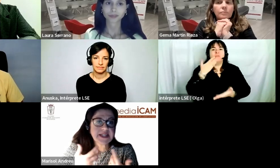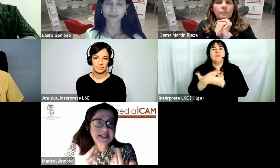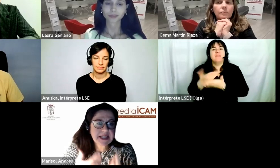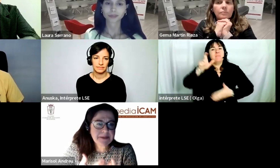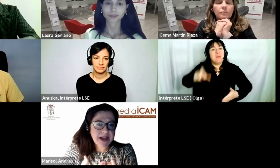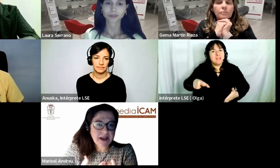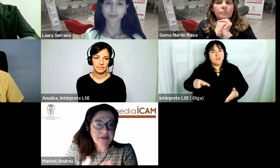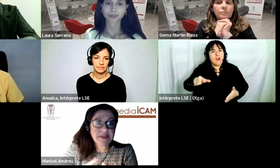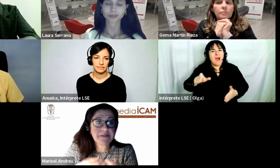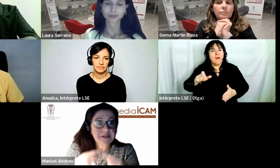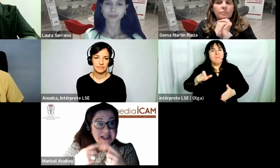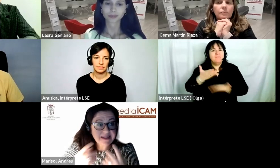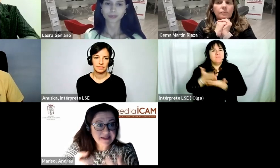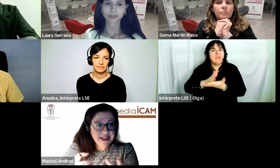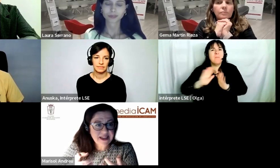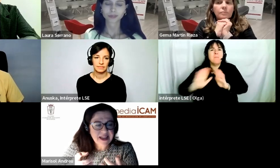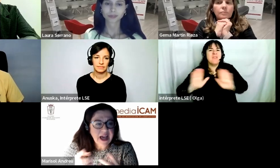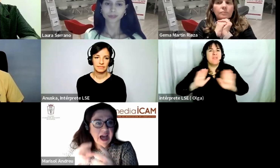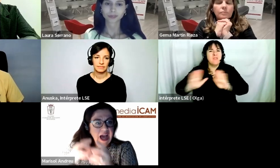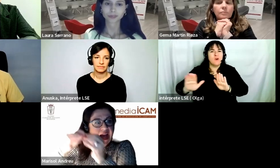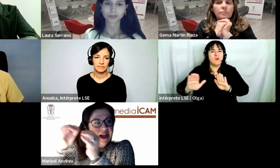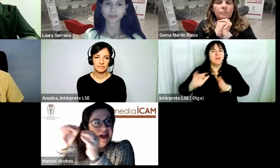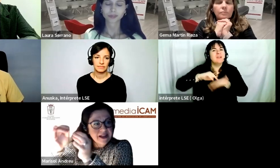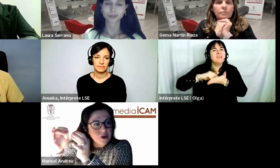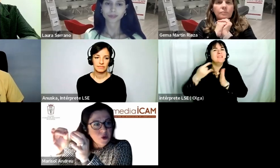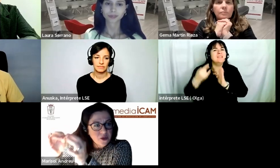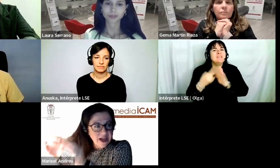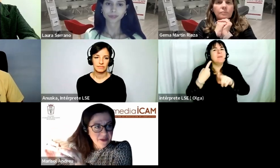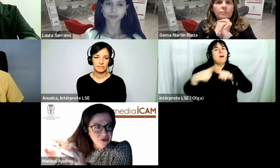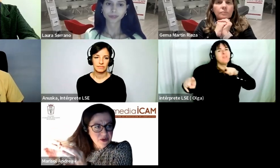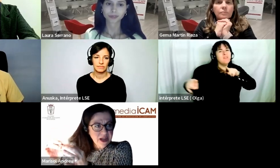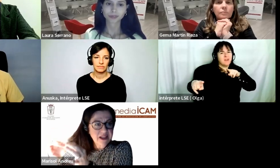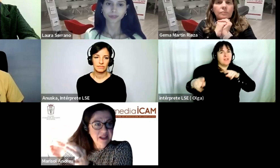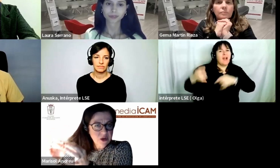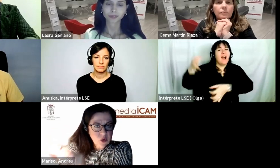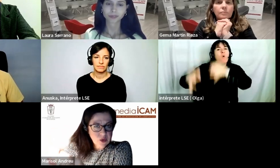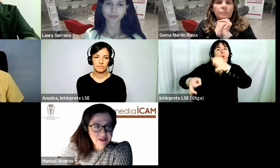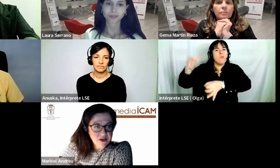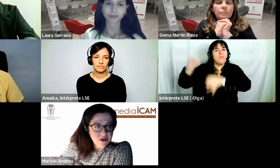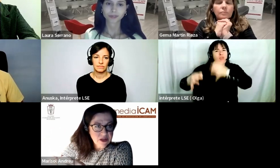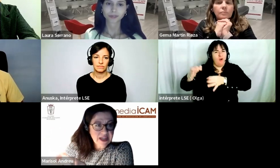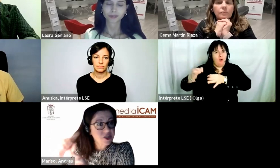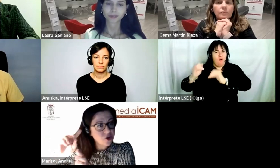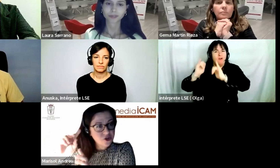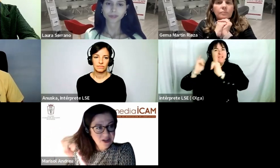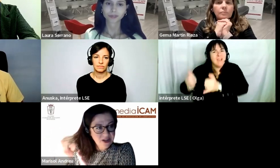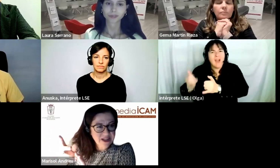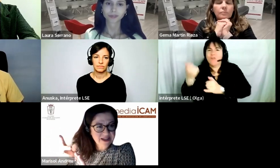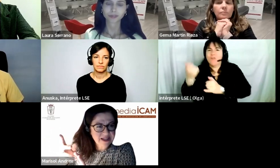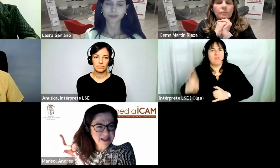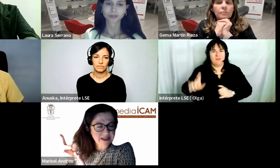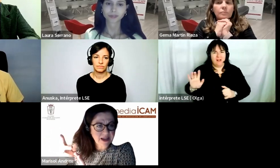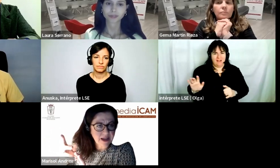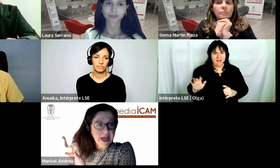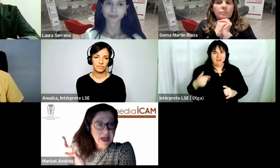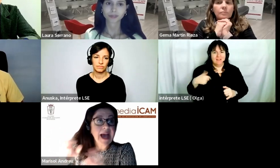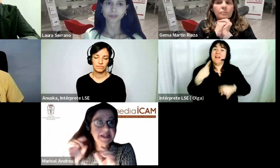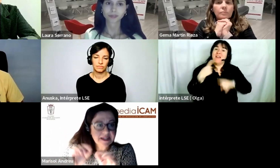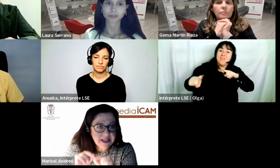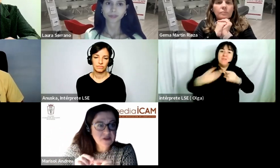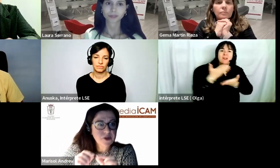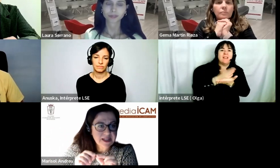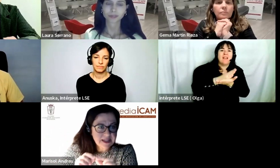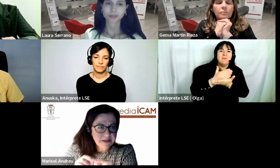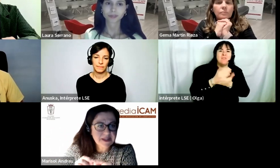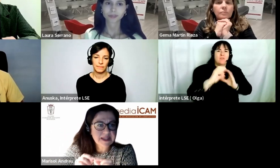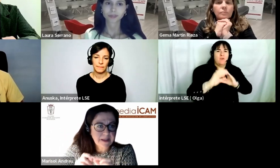como sistema diferente al del juzgado, al del juicio. Es otra cosa distinta.